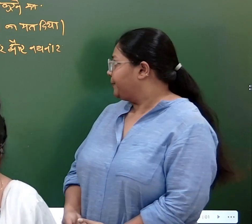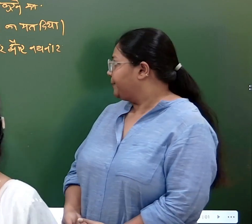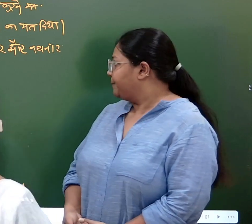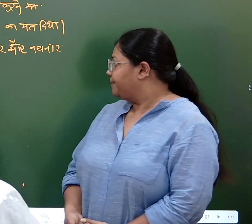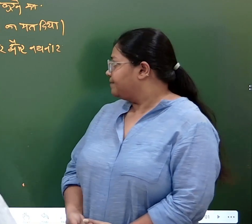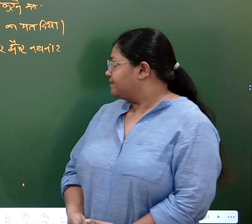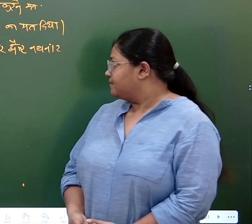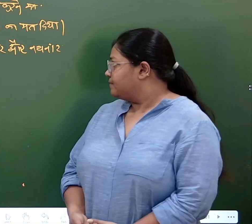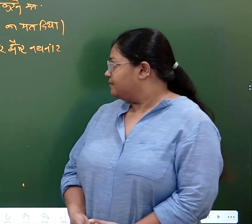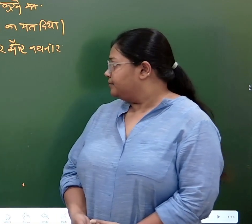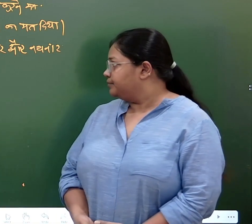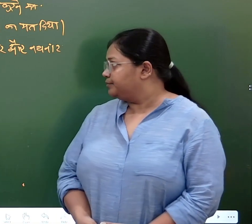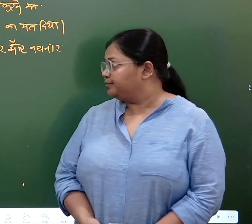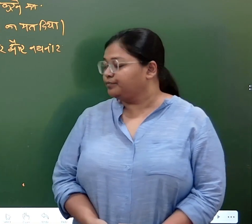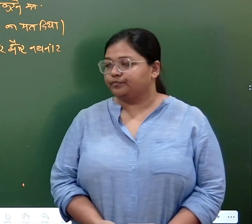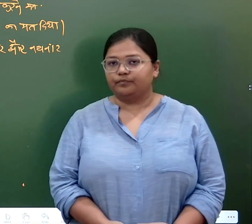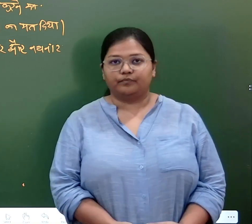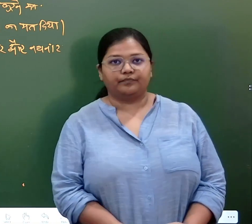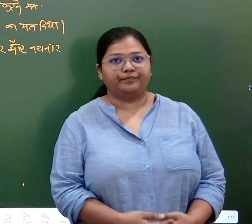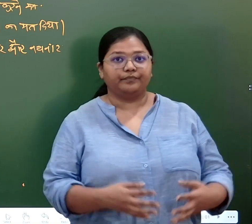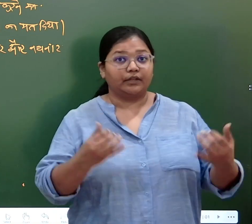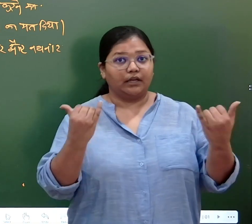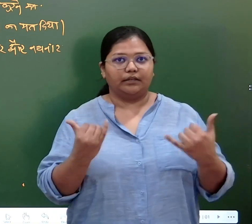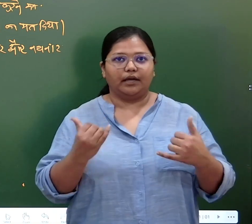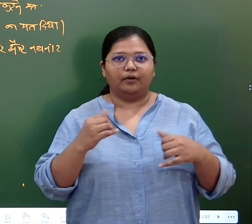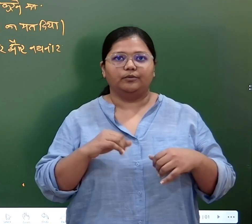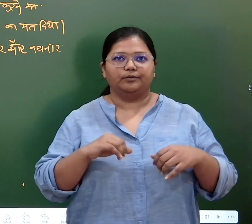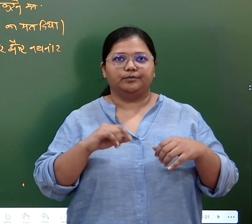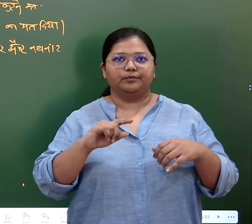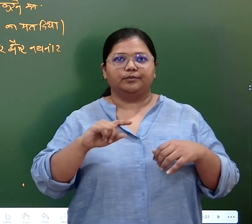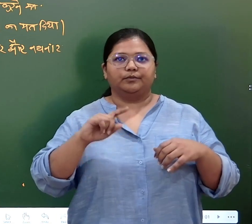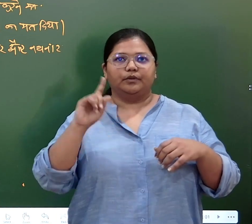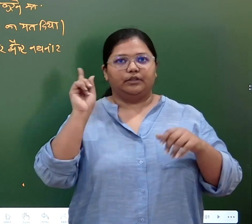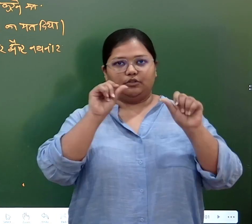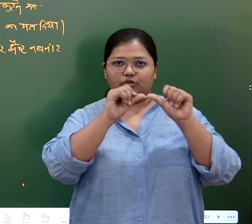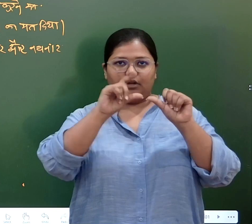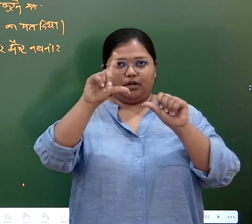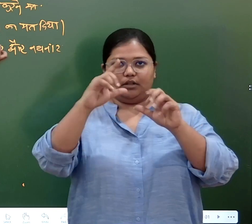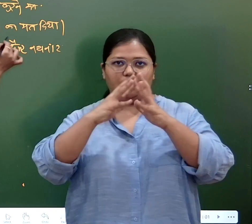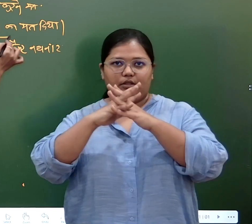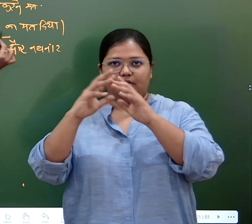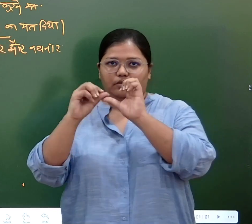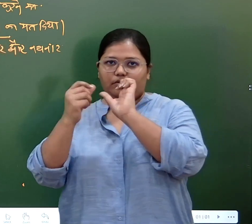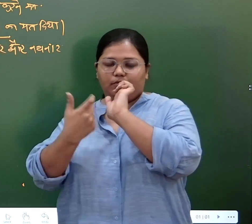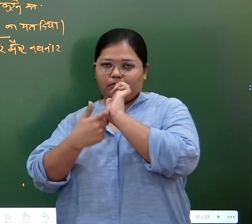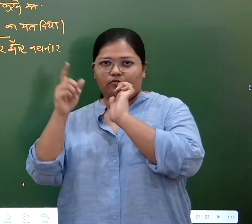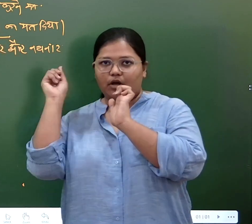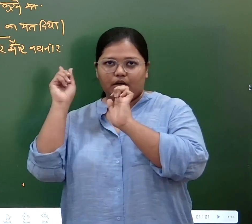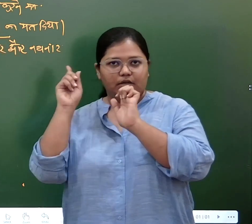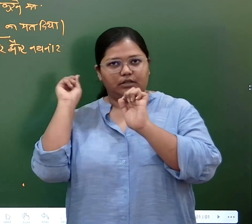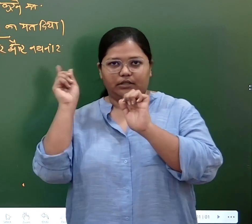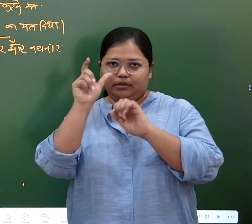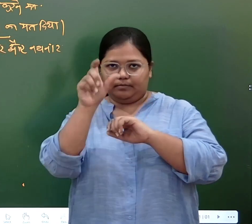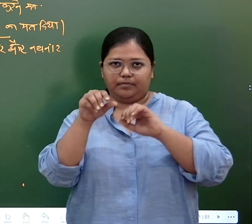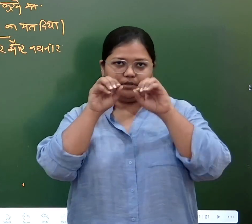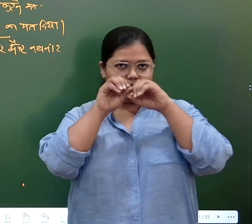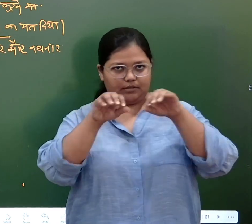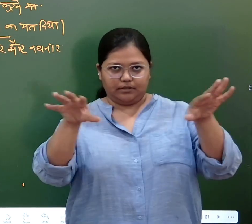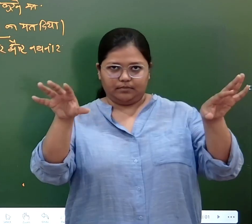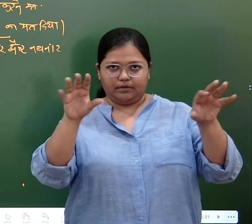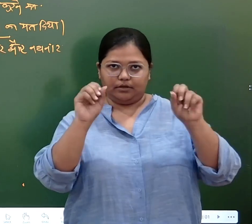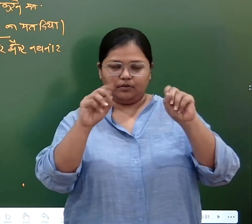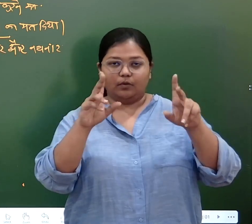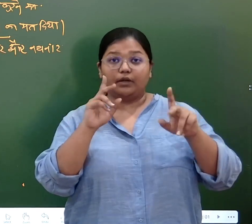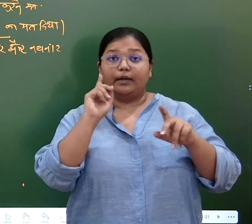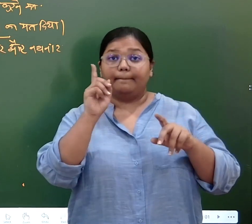अब आते हैं आदि शंकराचार्य जी का। आदि शंकराचार्य जी ने क्या बोला है? अद्वैतवाद का मत दिया है।